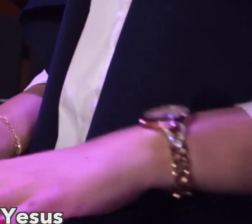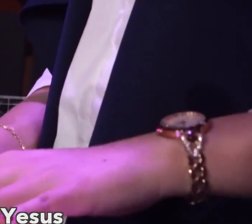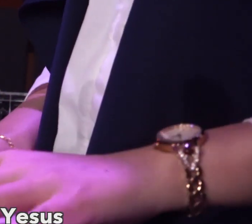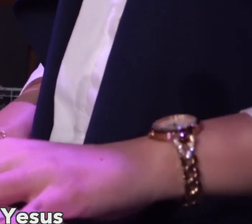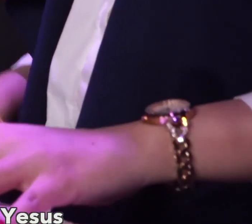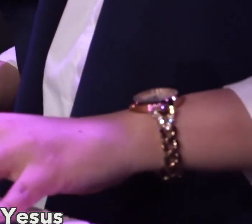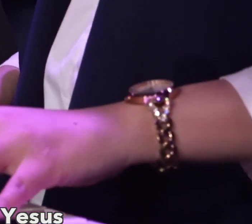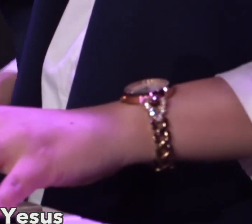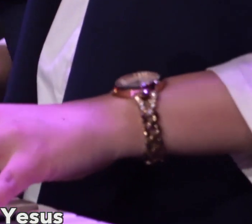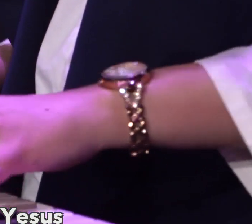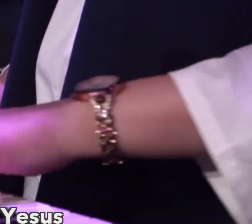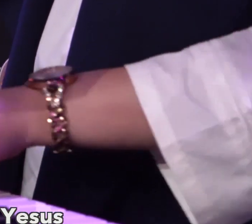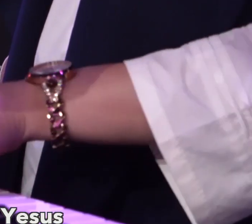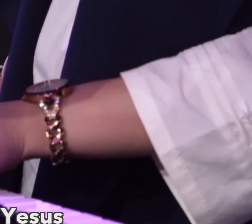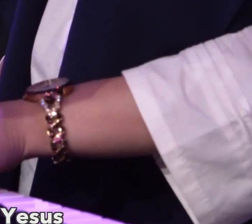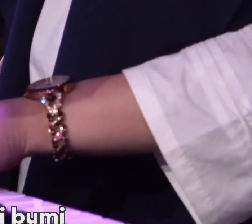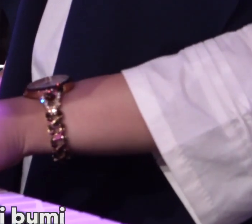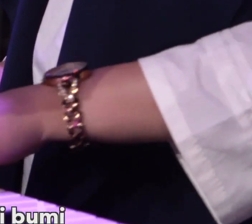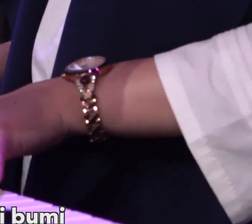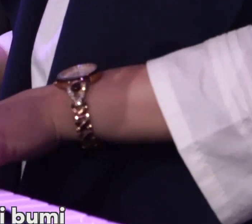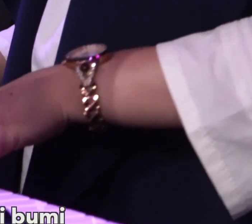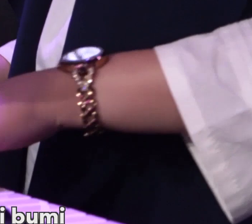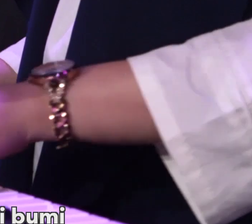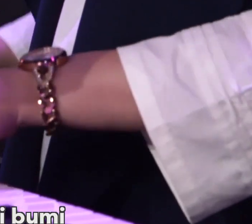Yesus, Tuhan.